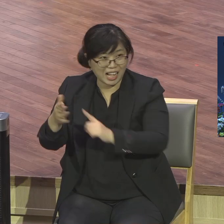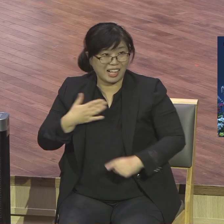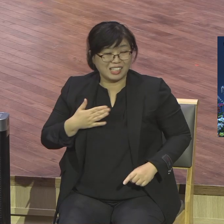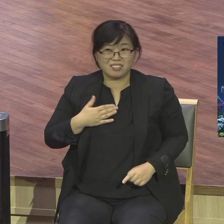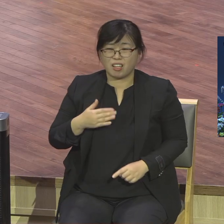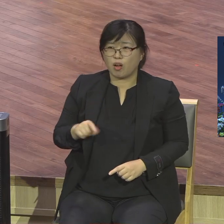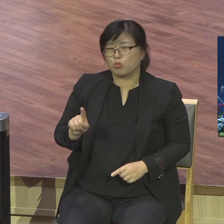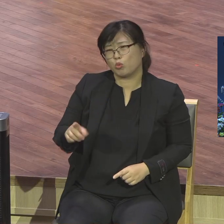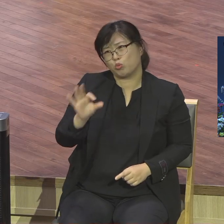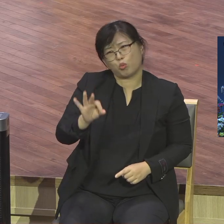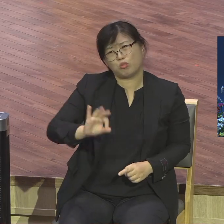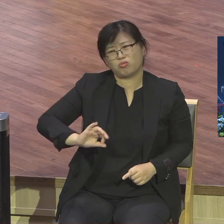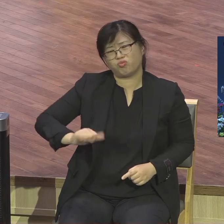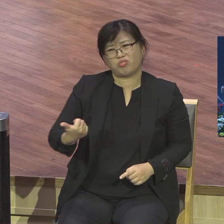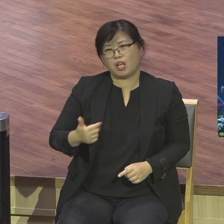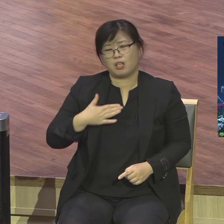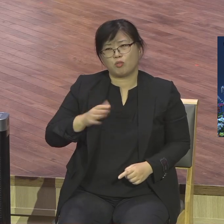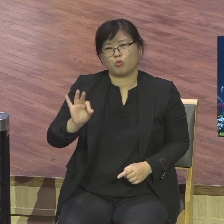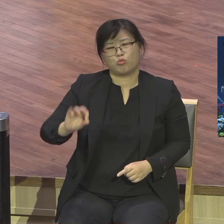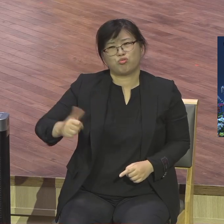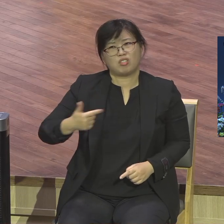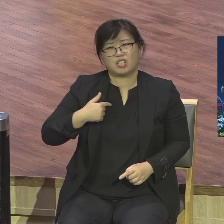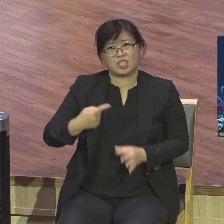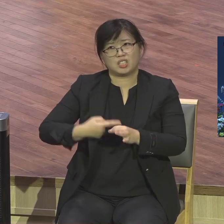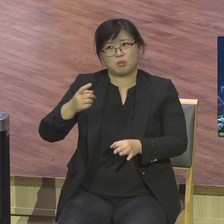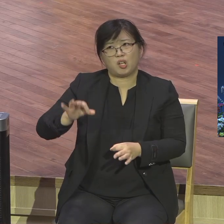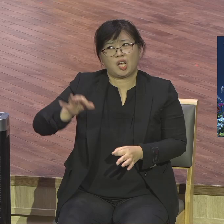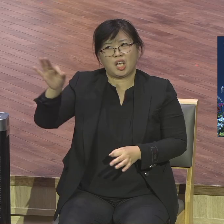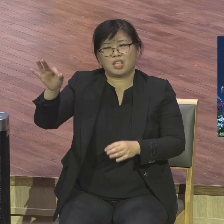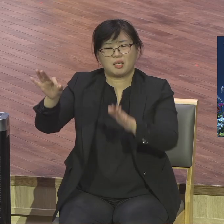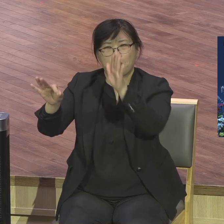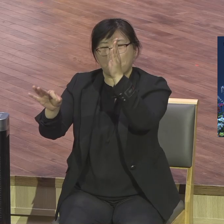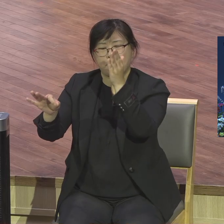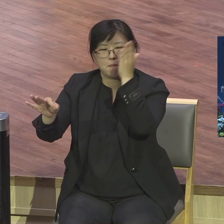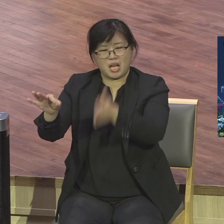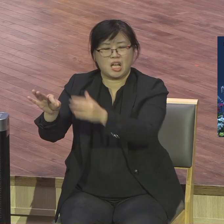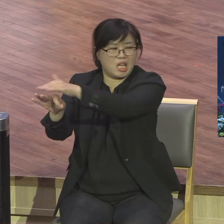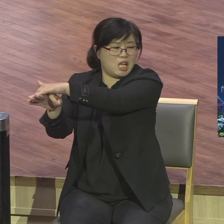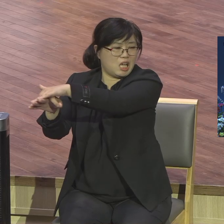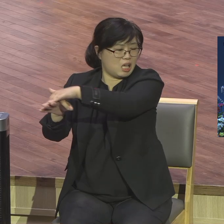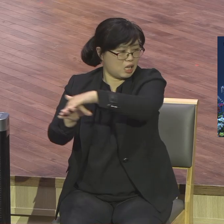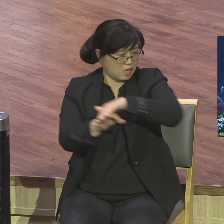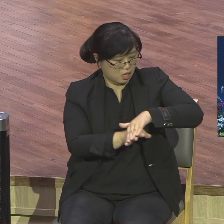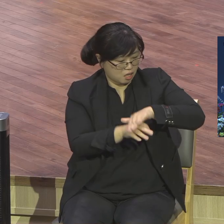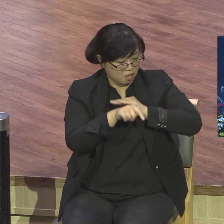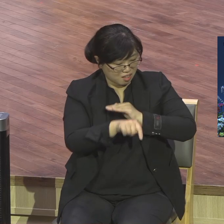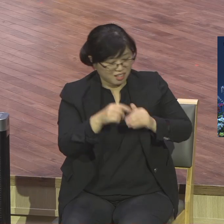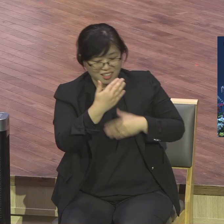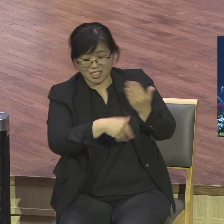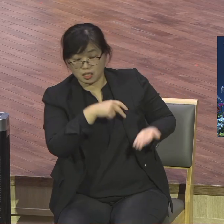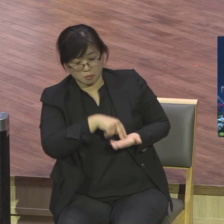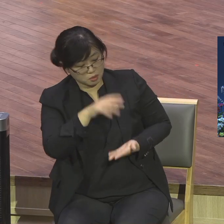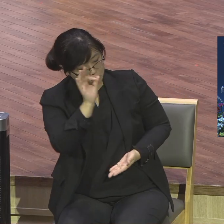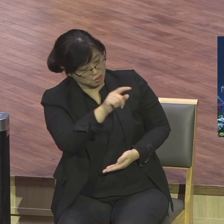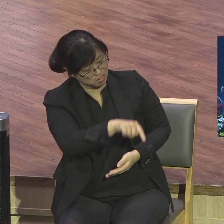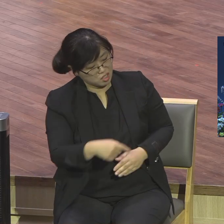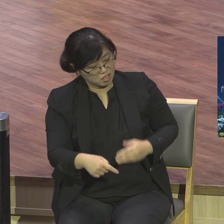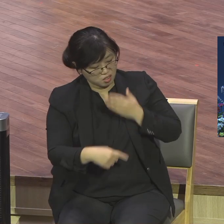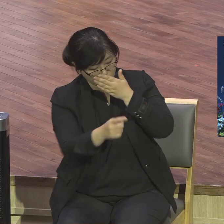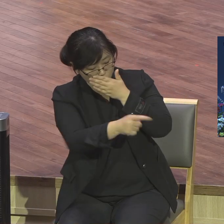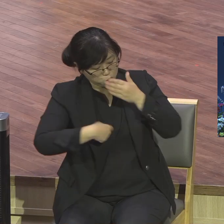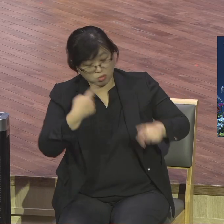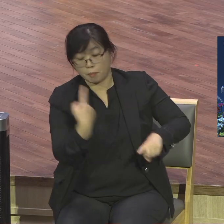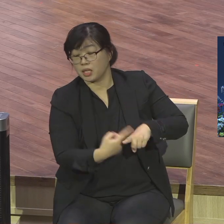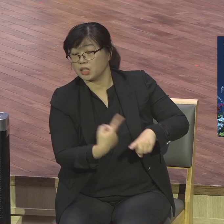말라기 3장 10절 예보 도둑질이라고 그러는데 왜 내 거 너가 안 주냐 하나님 말씀입니다 십일조 드리는